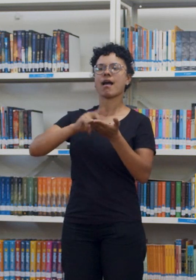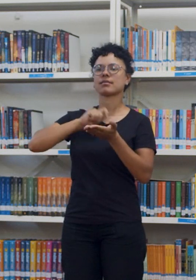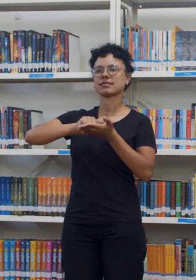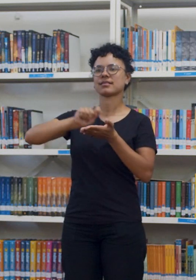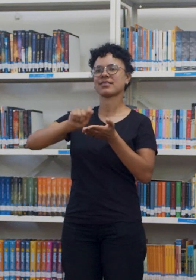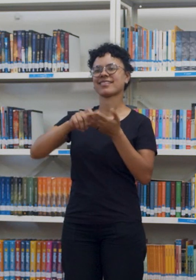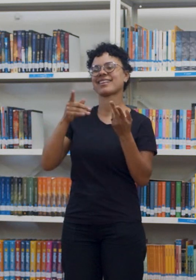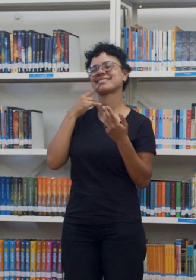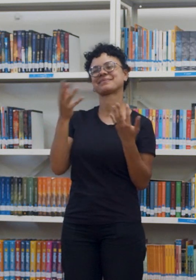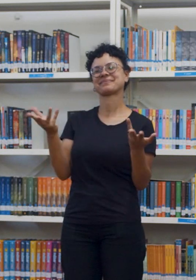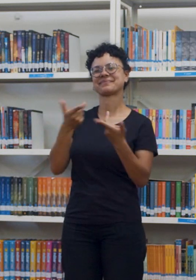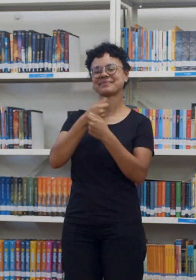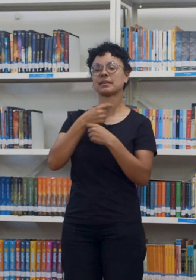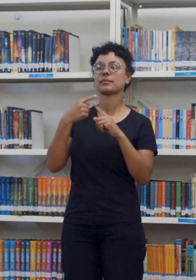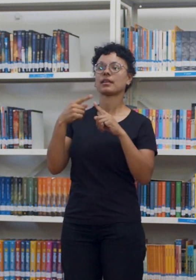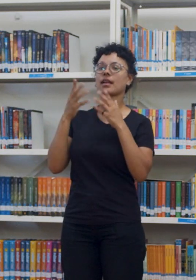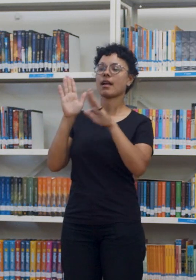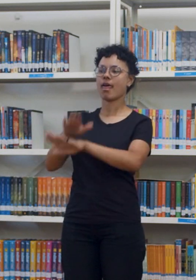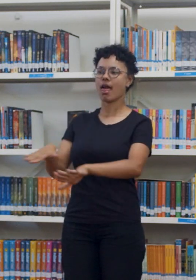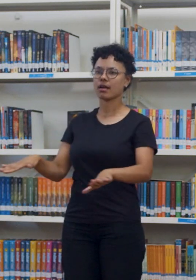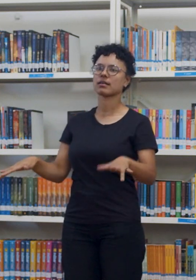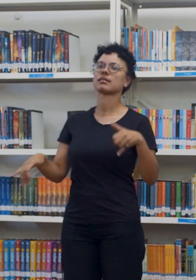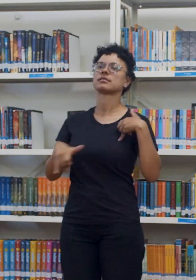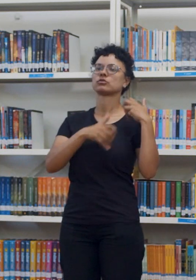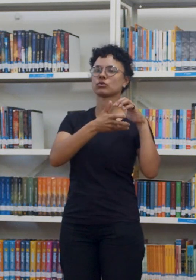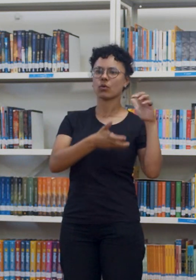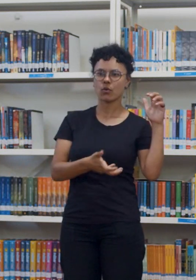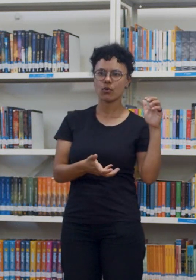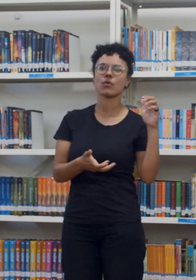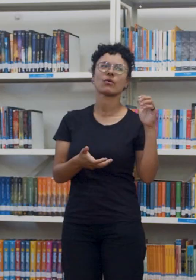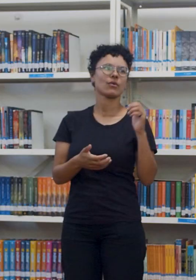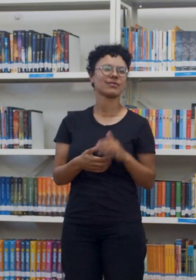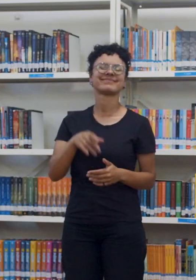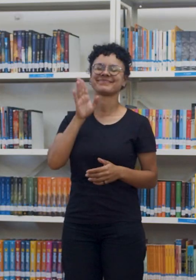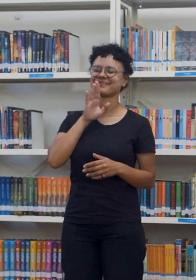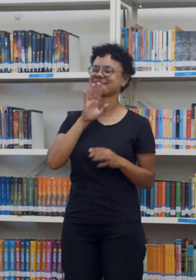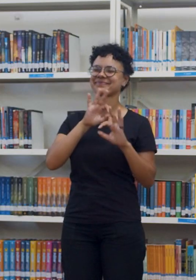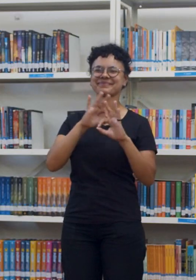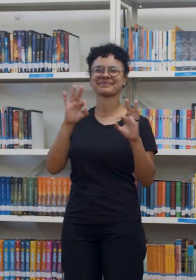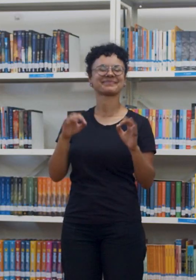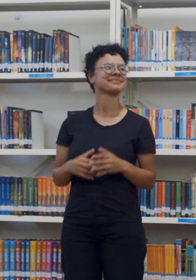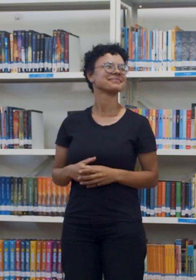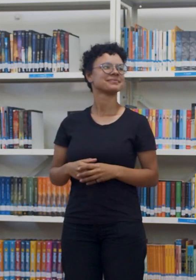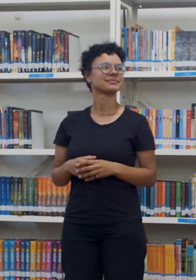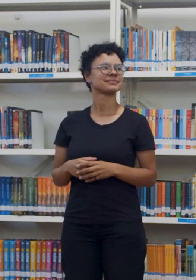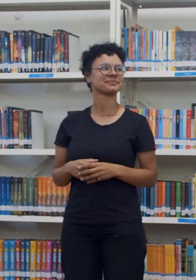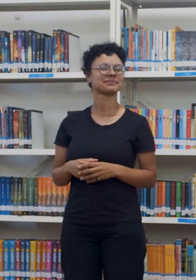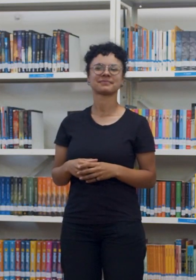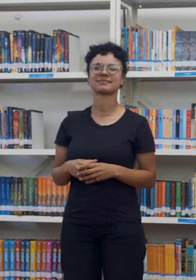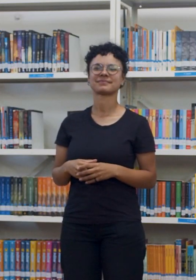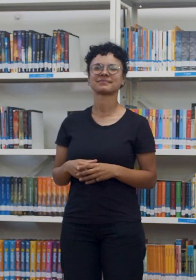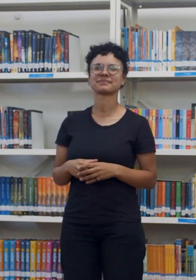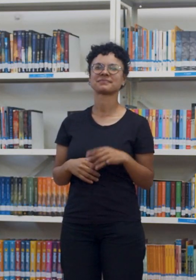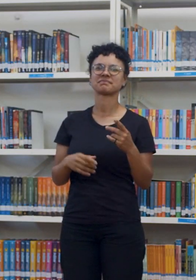Maravilhoso. Isso eu quero levar para as crianças, para idosos. Não, isso é maravilhoso, é um projeto maravilhoso. Já é. Eu acho que assim,